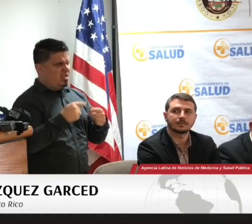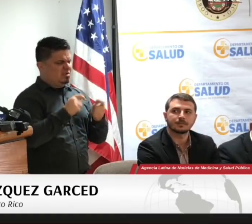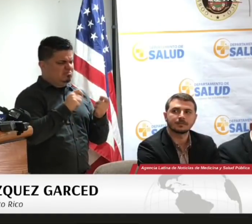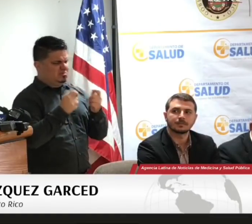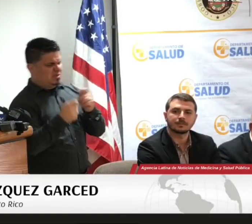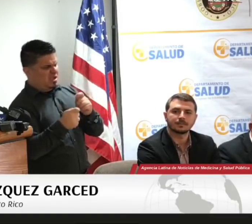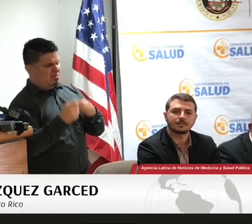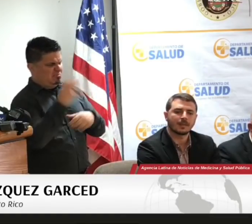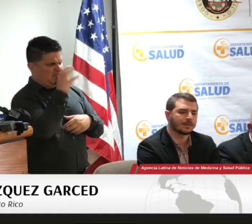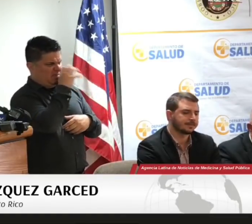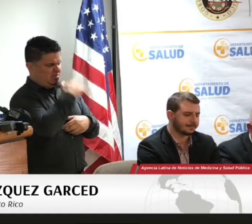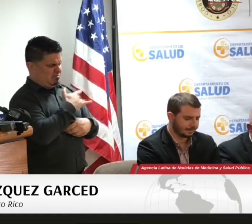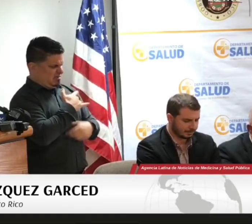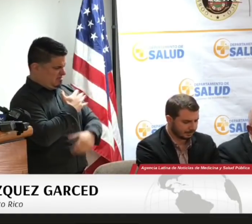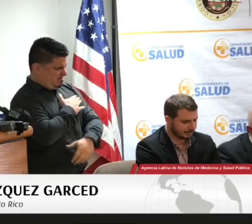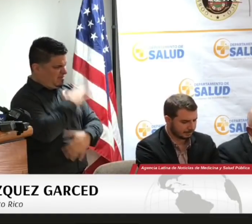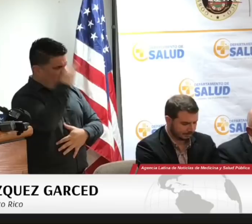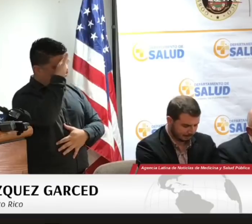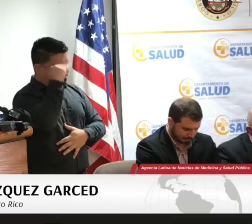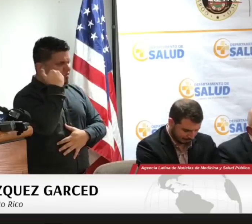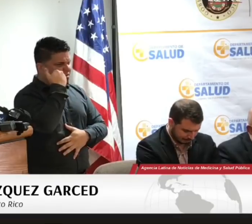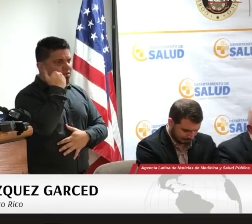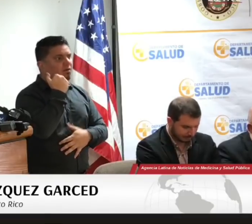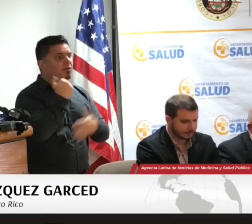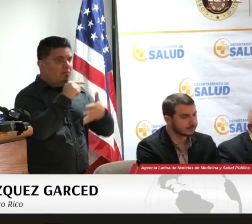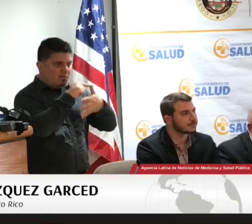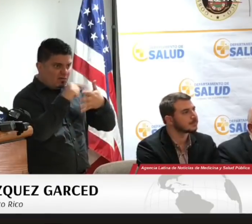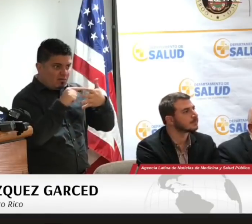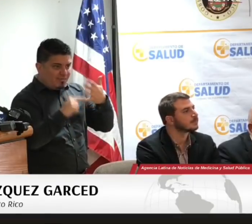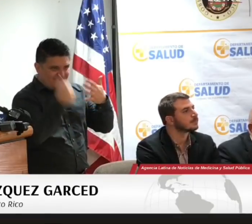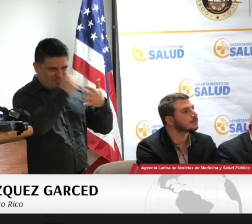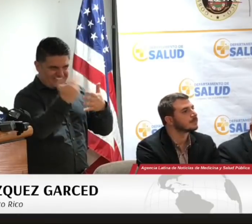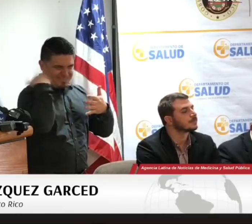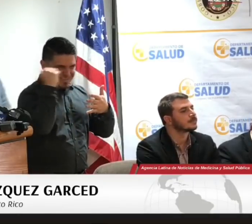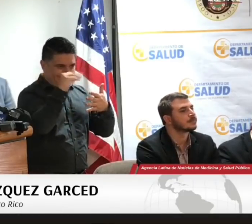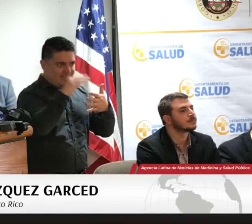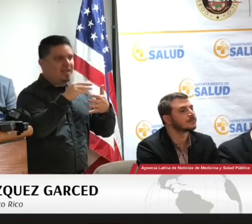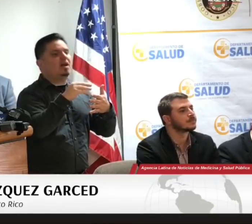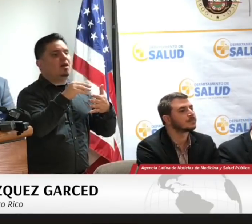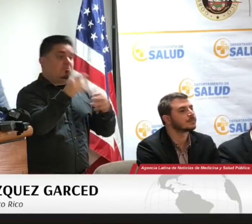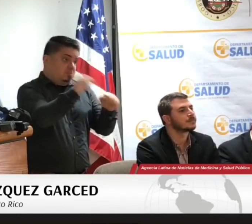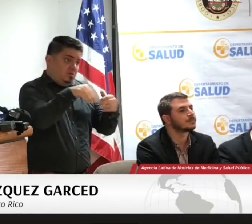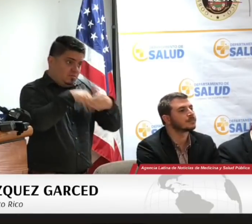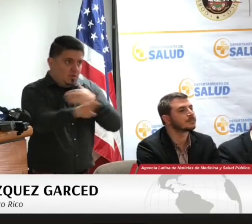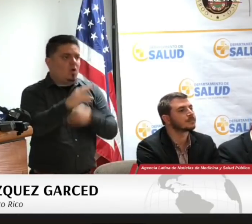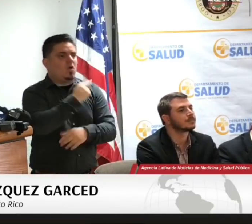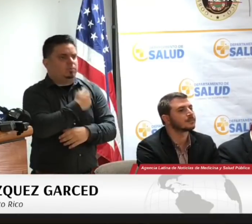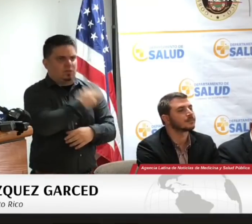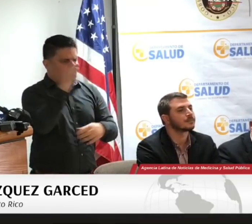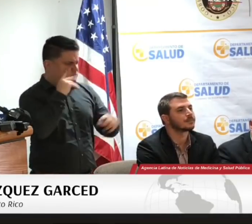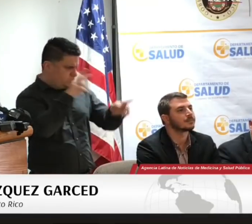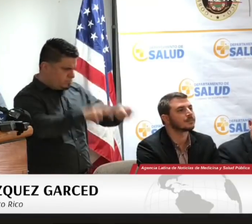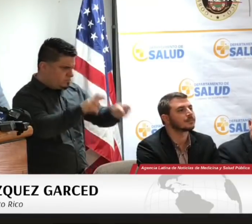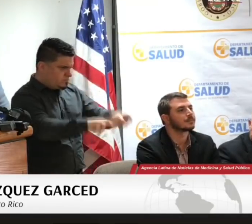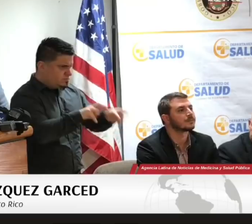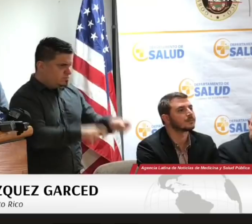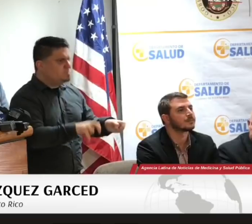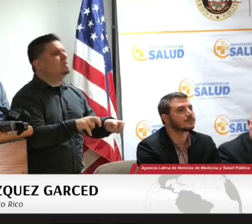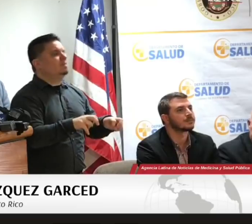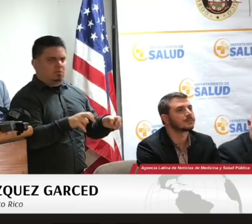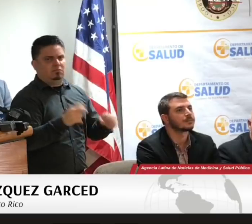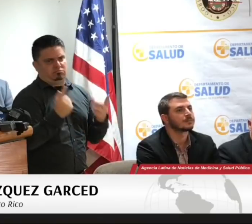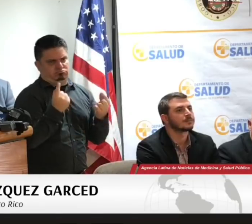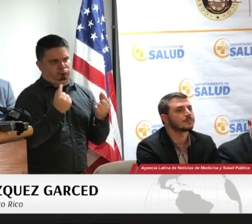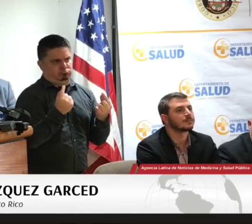hablado, va a ir al MED, va a ir al hospital, donde se le va a hacer el cernimiento por relación a varias enfermedades como es la influenza. Si